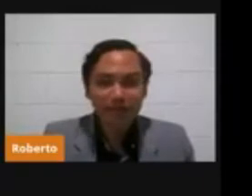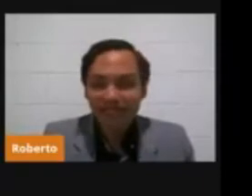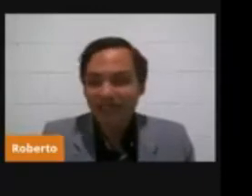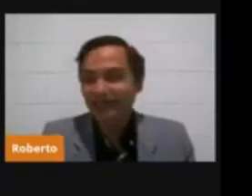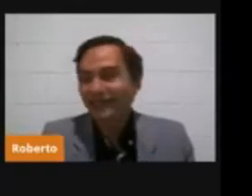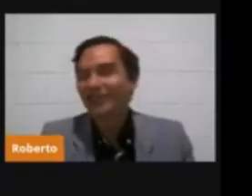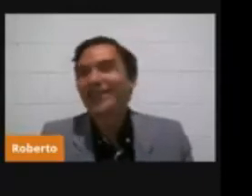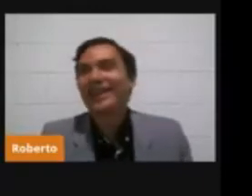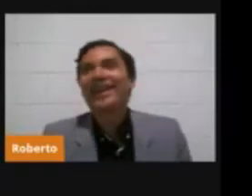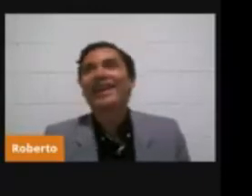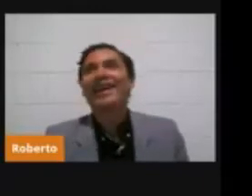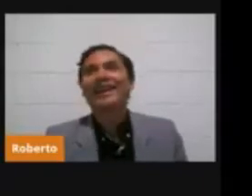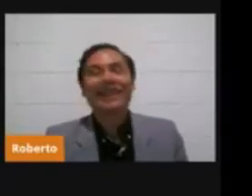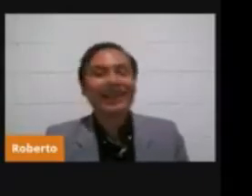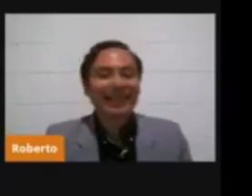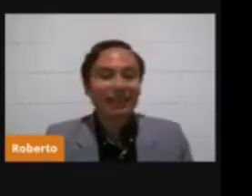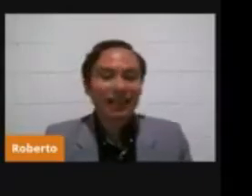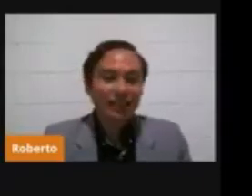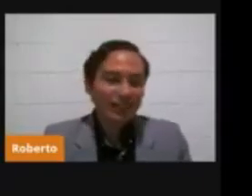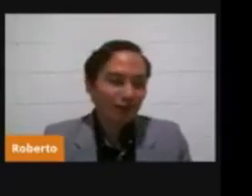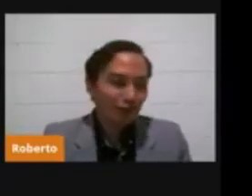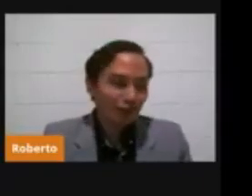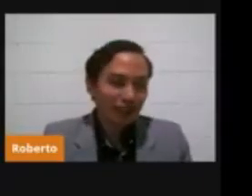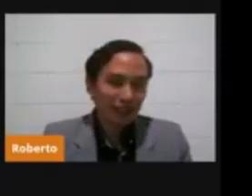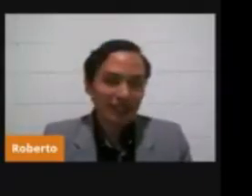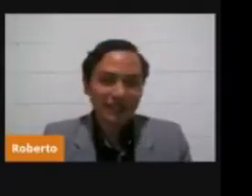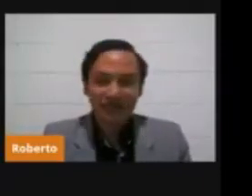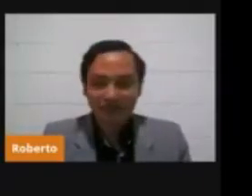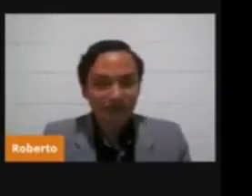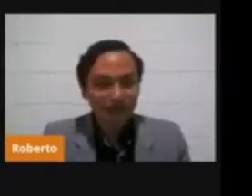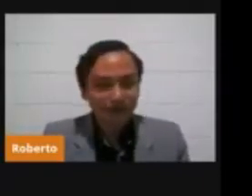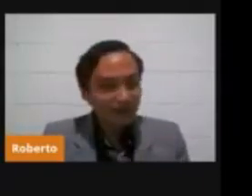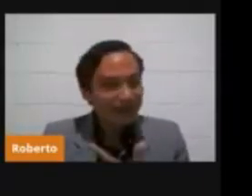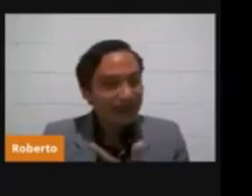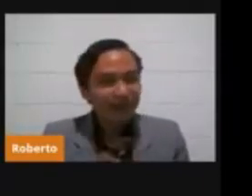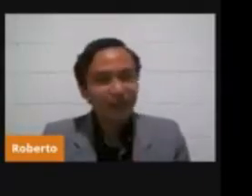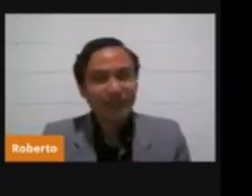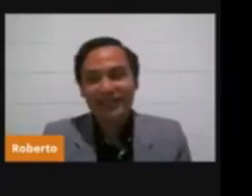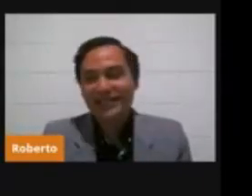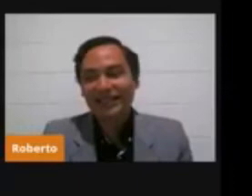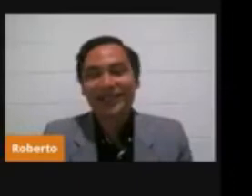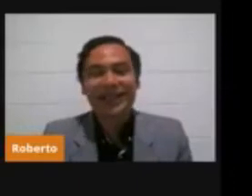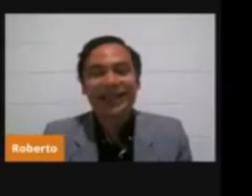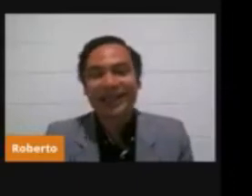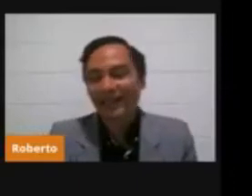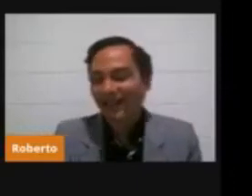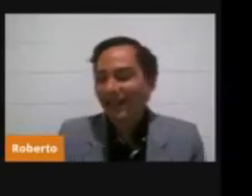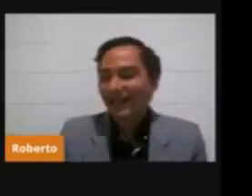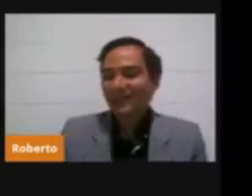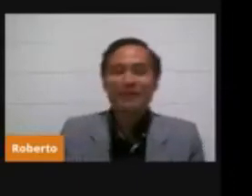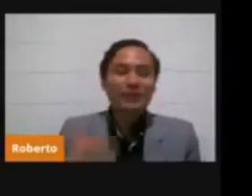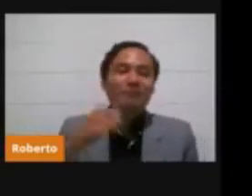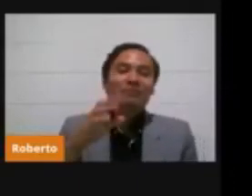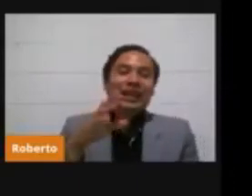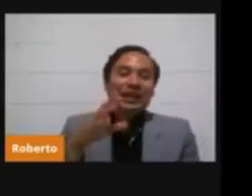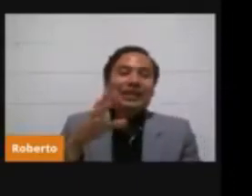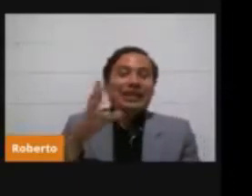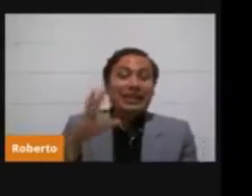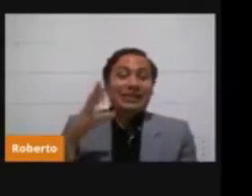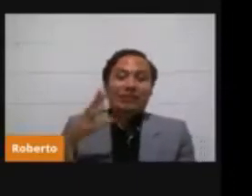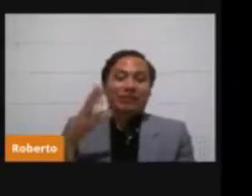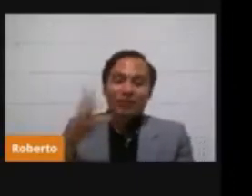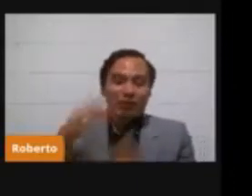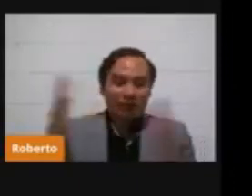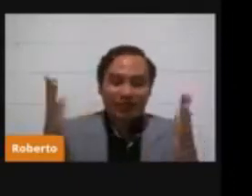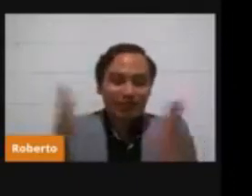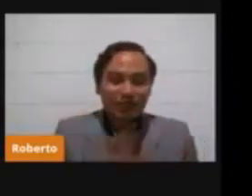cómo era el billete? Le dije yo, ah, de $5, me dice, no, hombre, uno de 20 tuvo que haber sido. Pero, es decir,